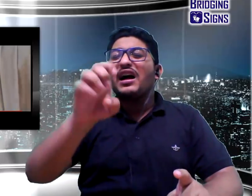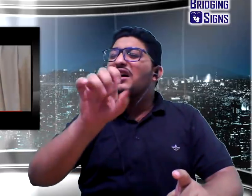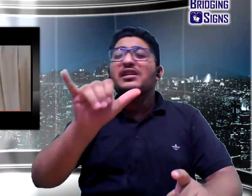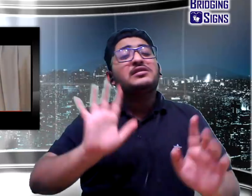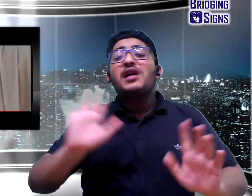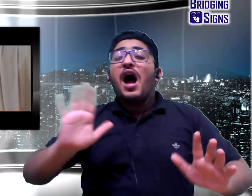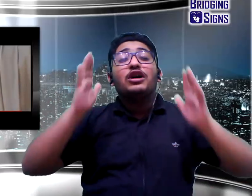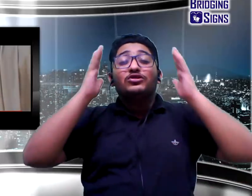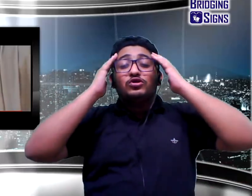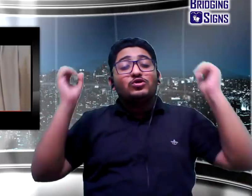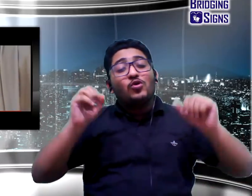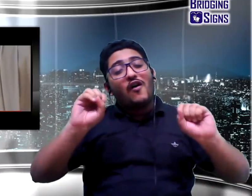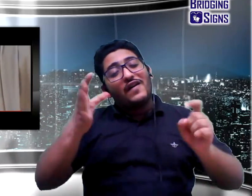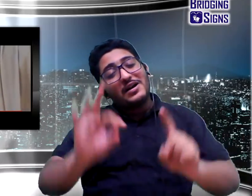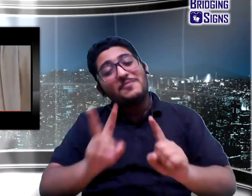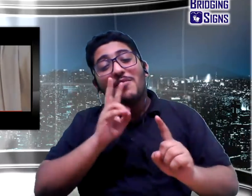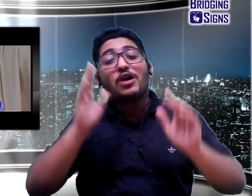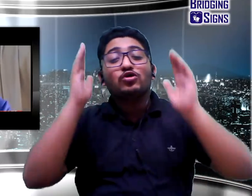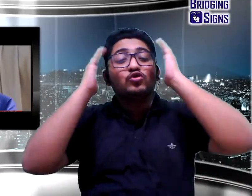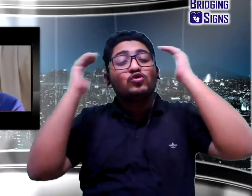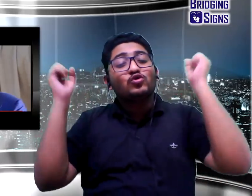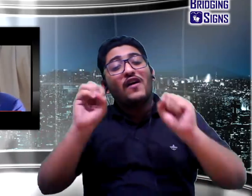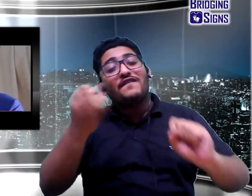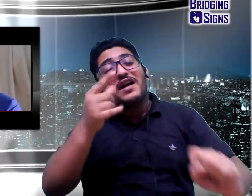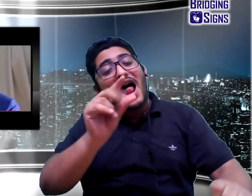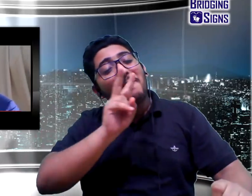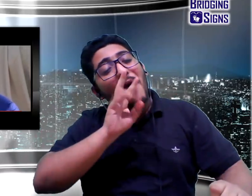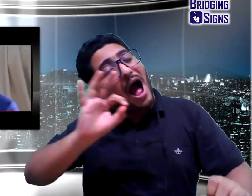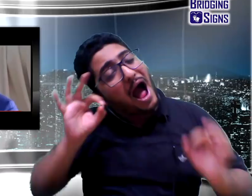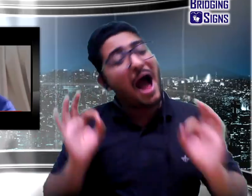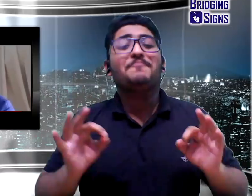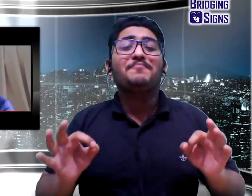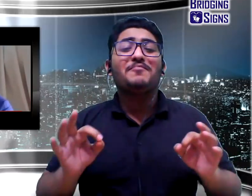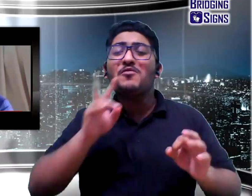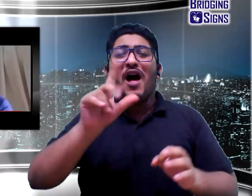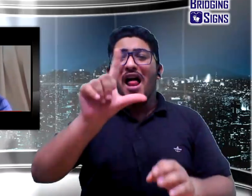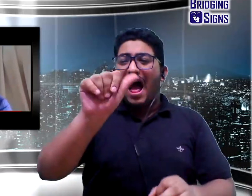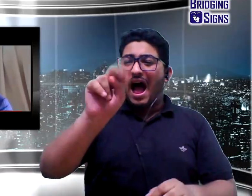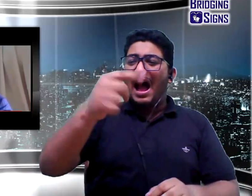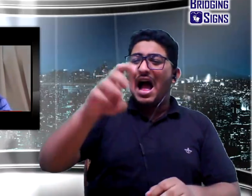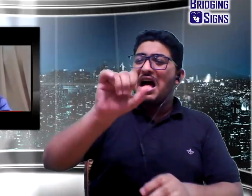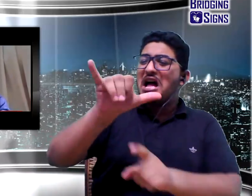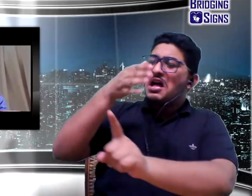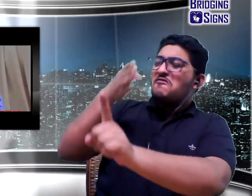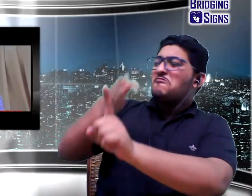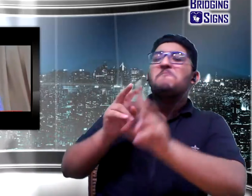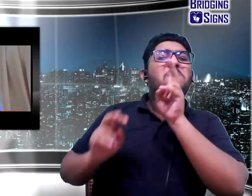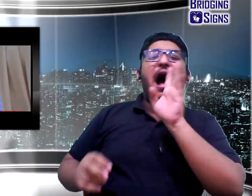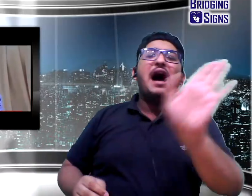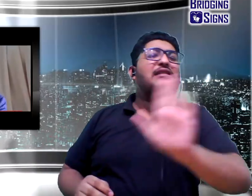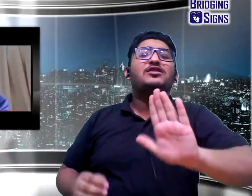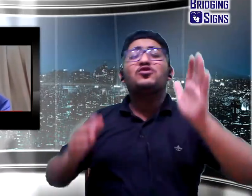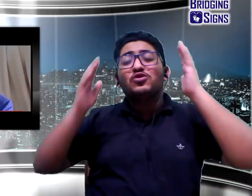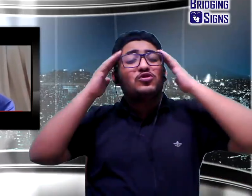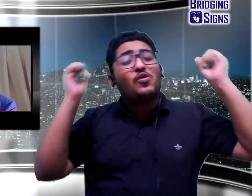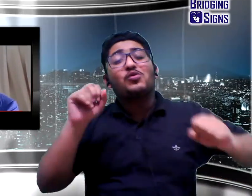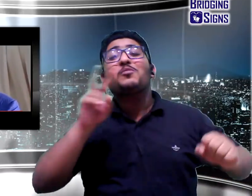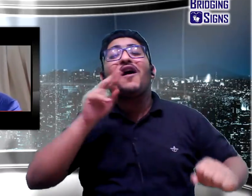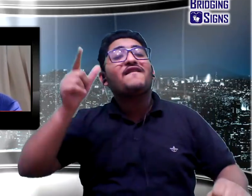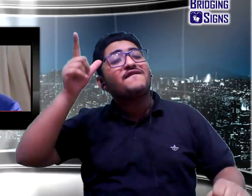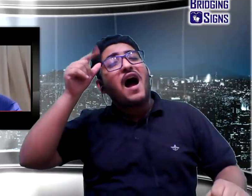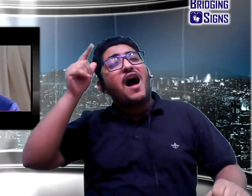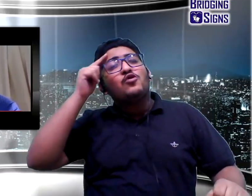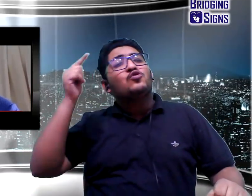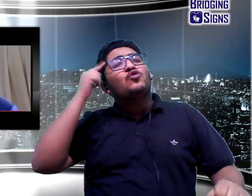ਅਮਨ ਅਮਾਨ ਦੀ ਏ, ਇਹ ਗੱਲ ਤੇ ਅਮਨ ਅਮਾਨ ਦੀ ਏ, ਇਹ ਗੱਲ ਸਿਰਫ ਲਾਂਘੇ ਦੀ ਨਹੀਂ, ਇਹ ਗੱਲ ਤੇ ਅਮਨ ਅਮਾਨ ਦੀ ਏ। ਫਿਕਰਾਂ ਵਿੱਚ